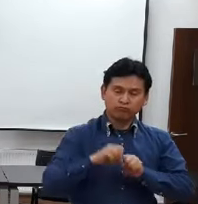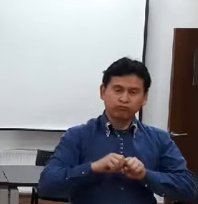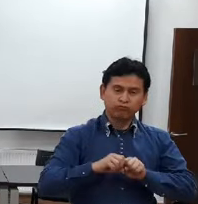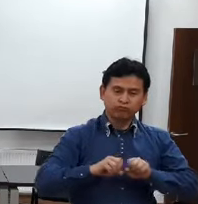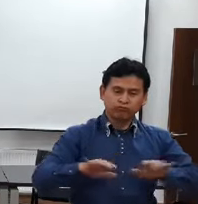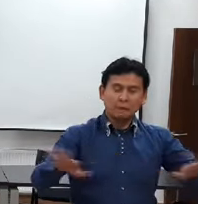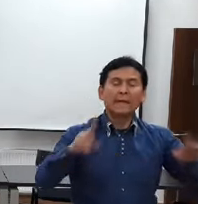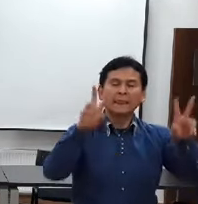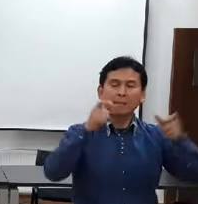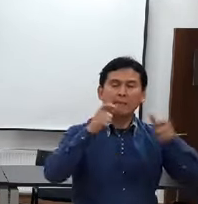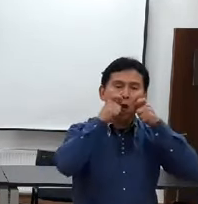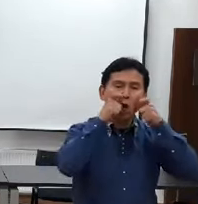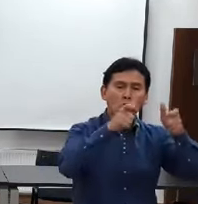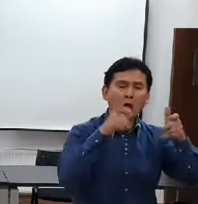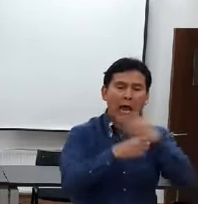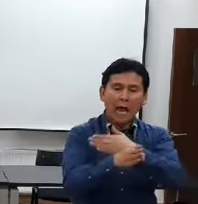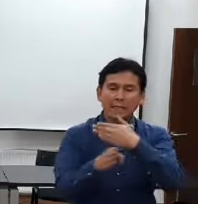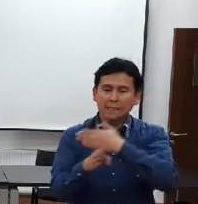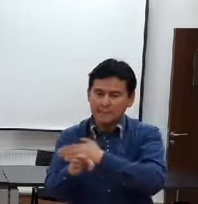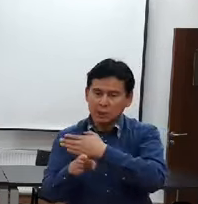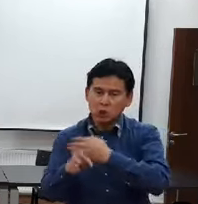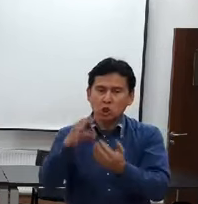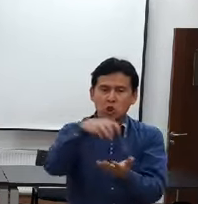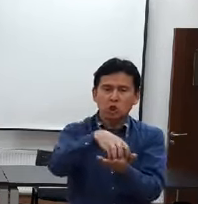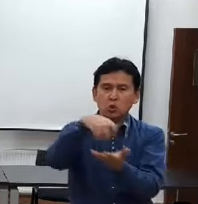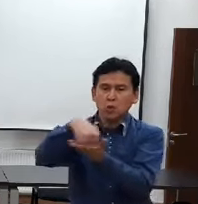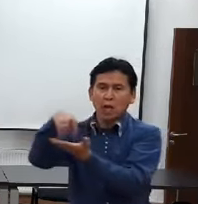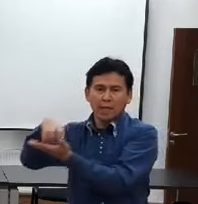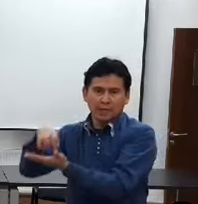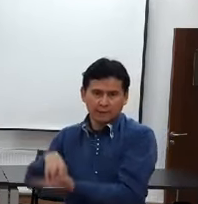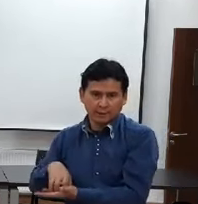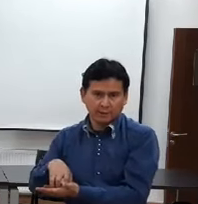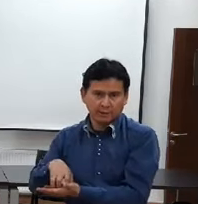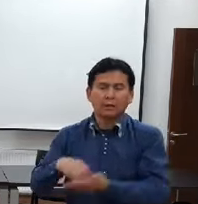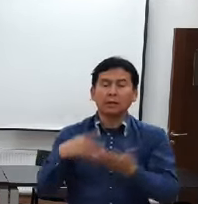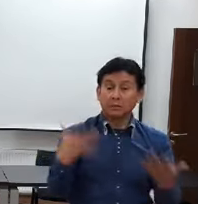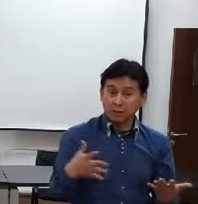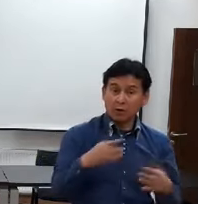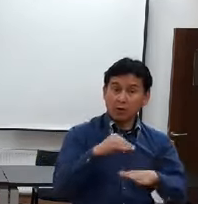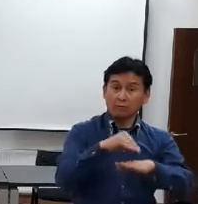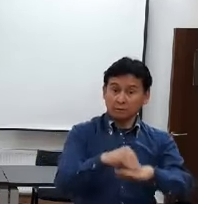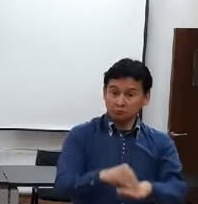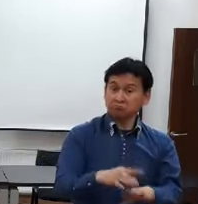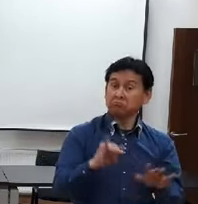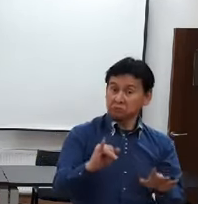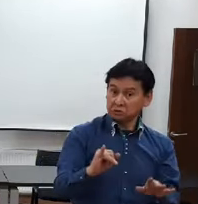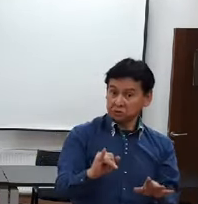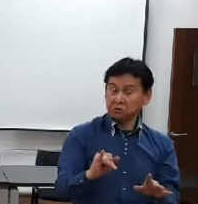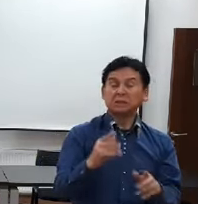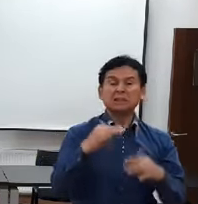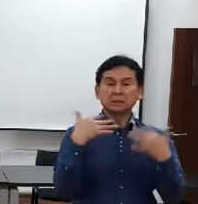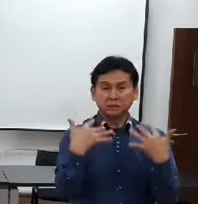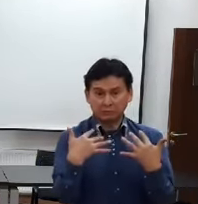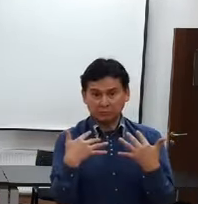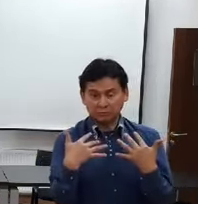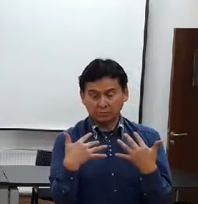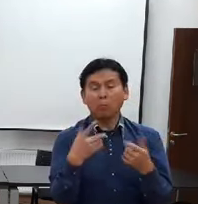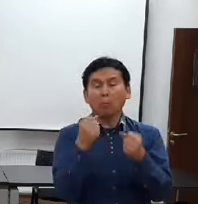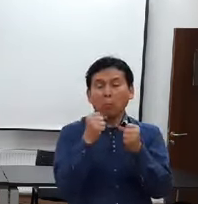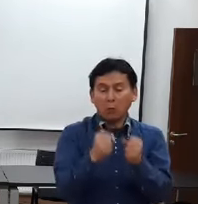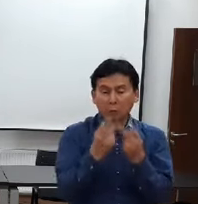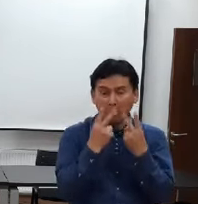los controles en los accesos y salidas de las principales ciudades, quiero indicarles que ha sido bastante efectivo, hemos